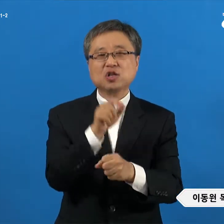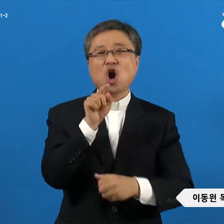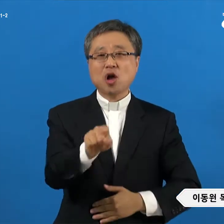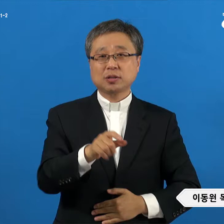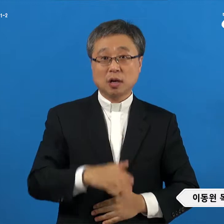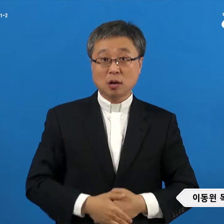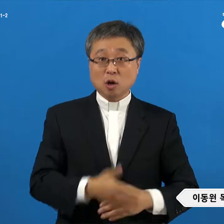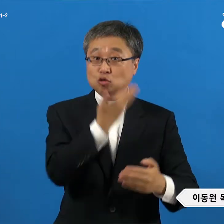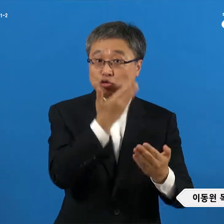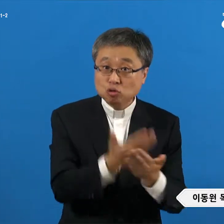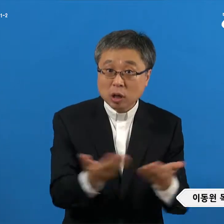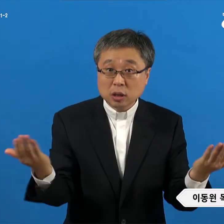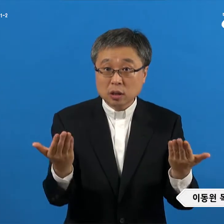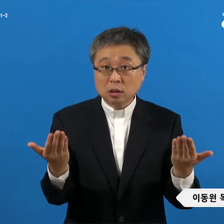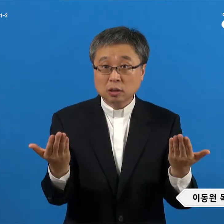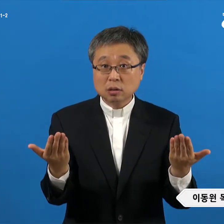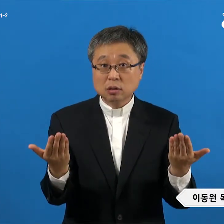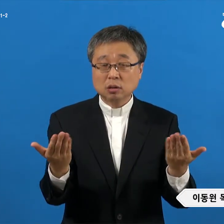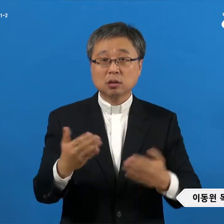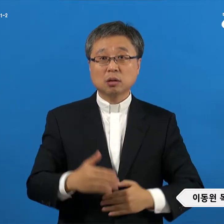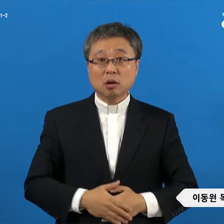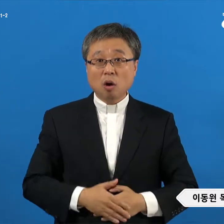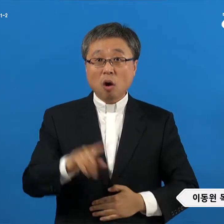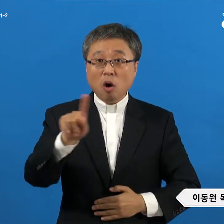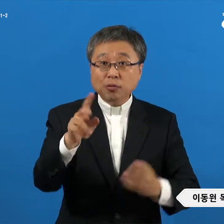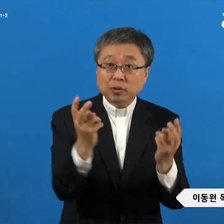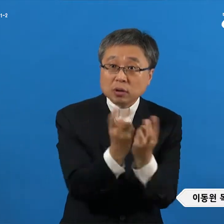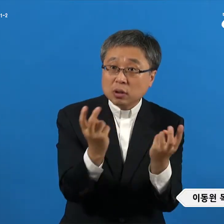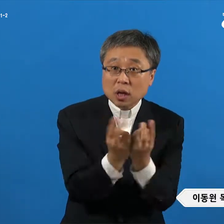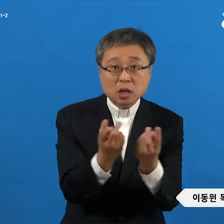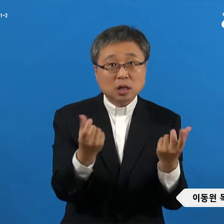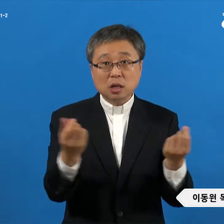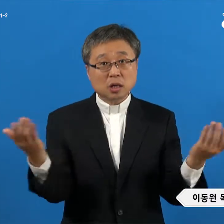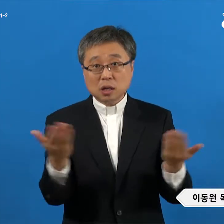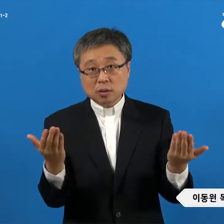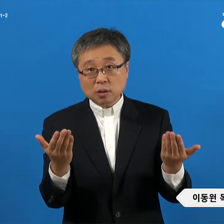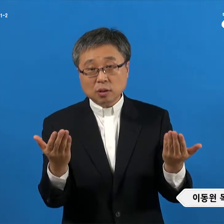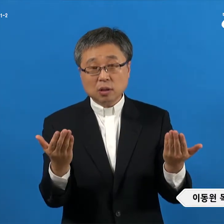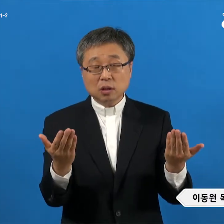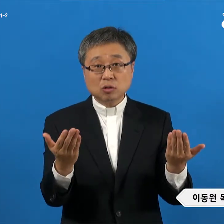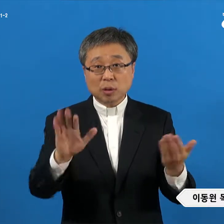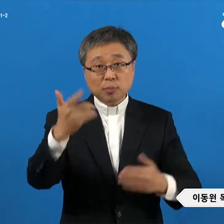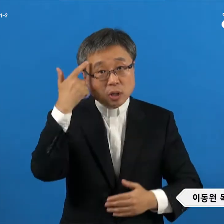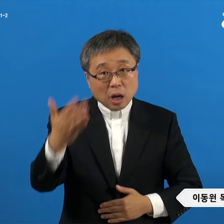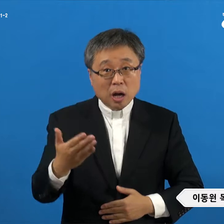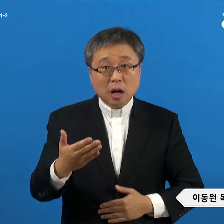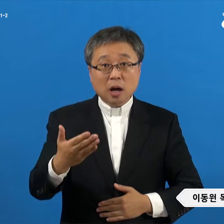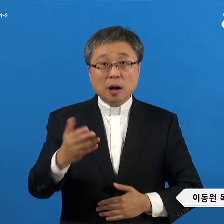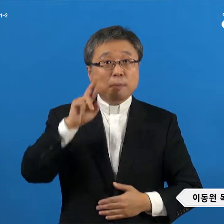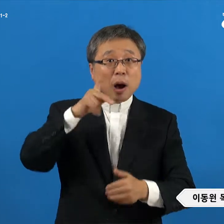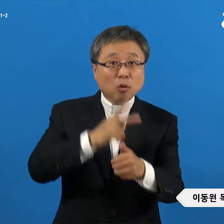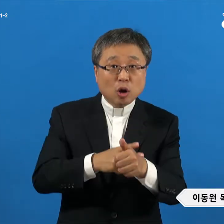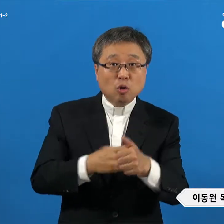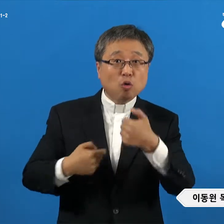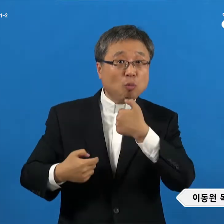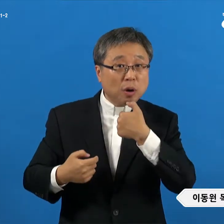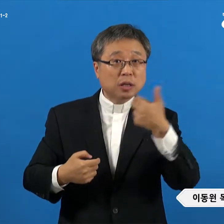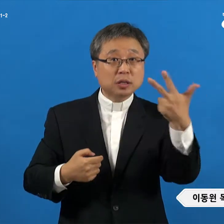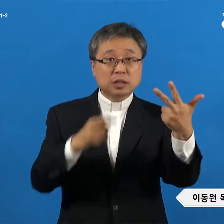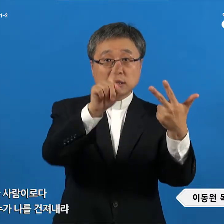것은 이것이에요. 어떻게 여기서 헤어나올 수가 있습니까? 바울이 이렇게 말합니다. 로마서 7장 24절에서 오호라 나는